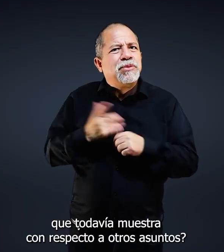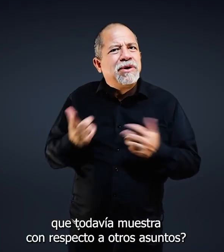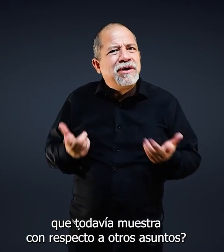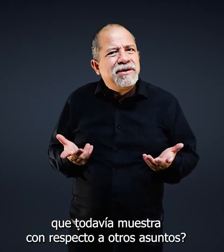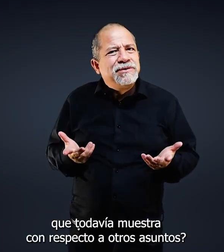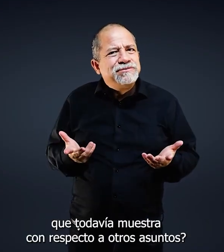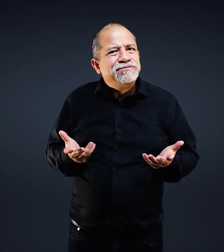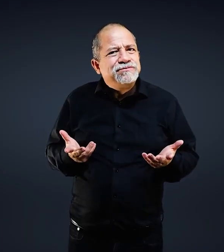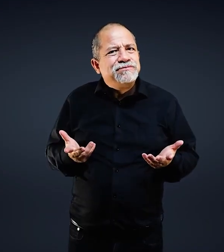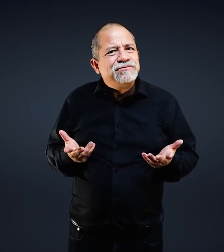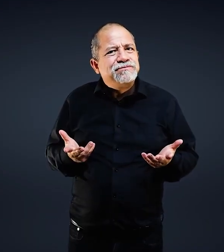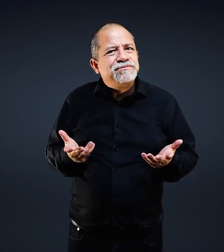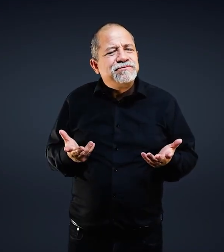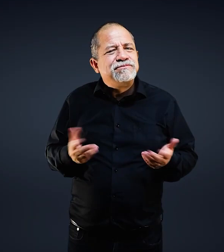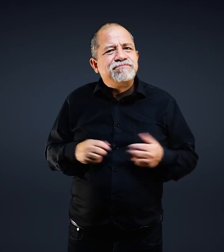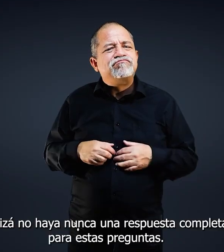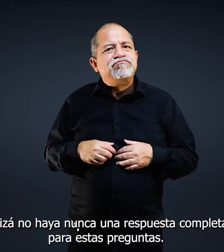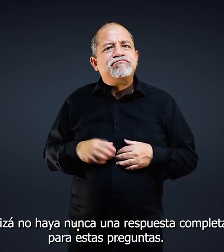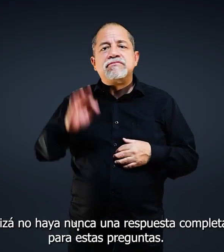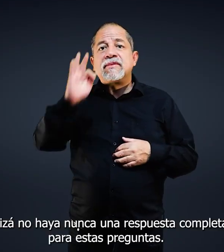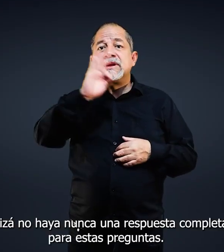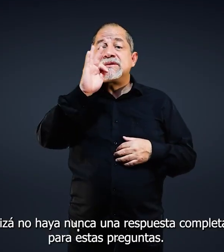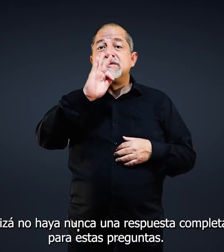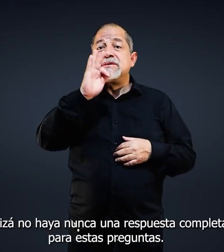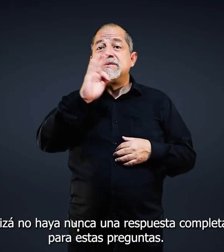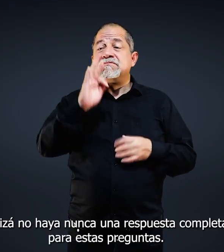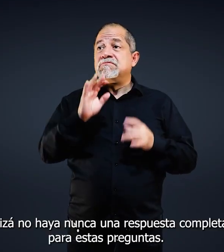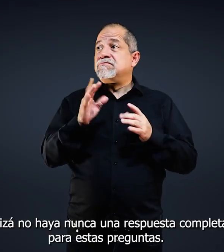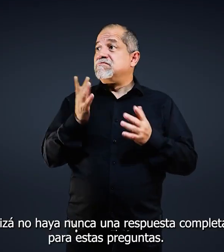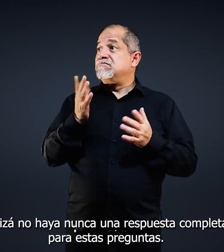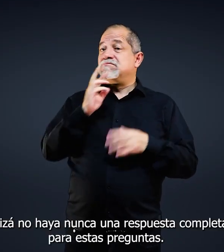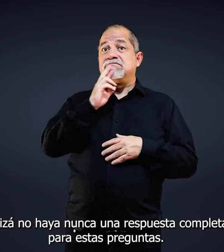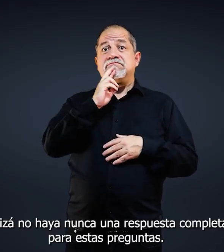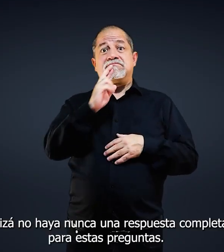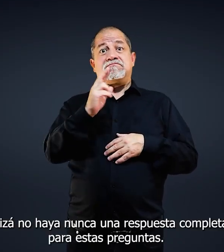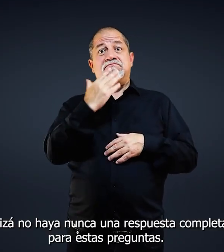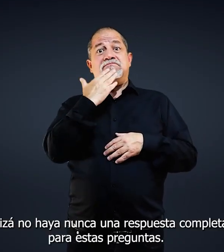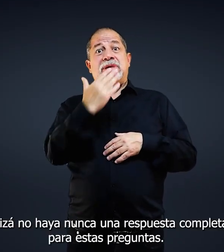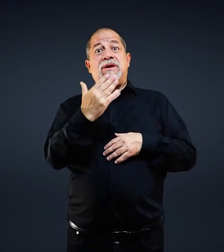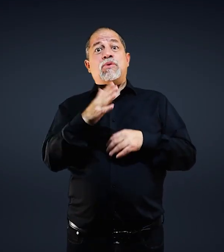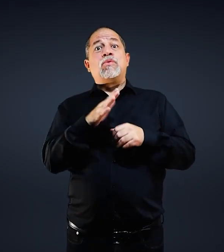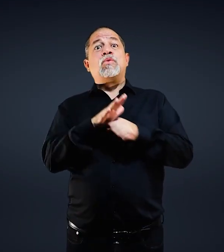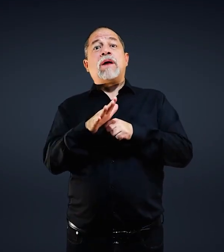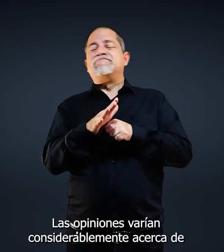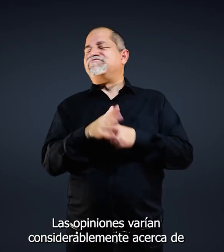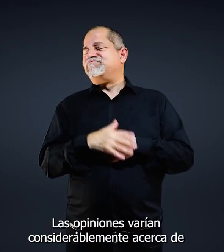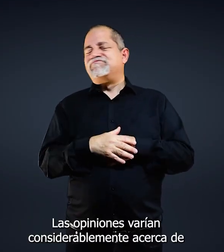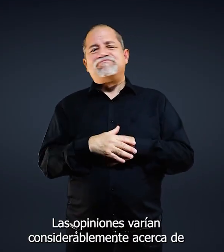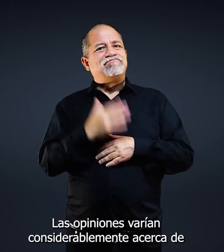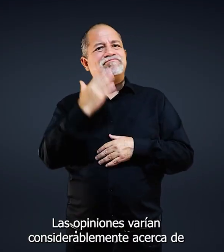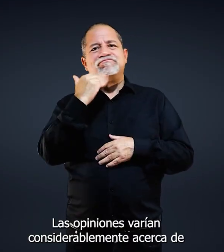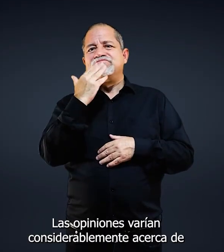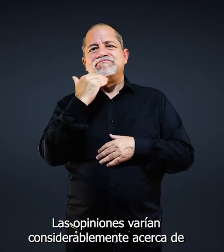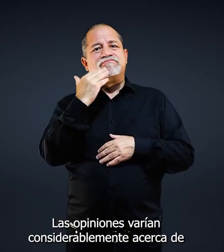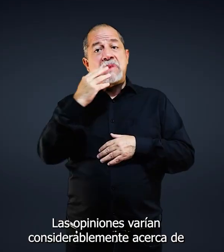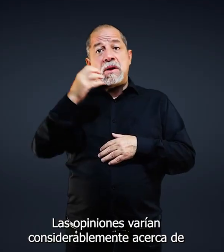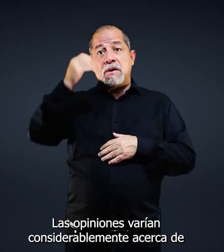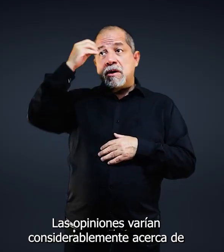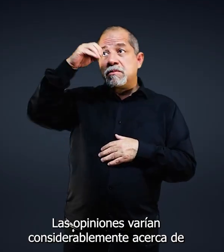asuntos? Quizá no haya nunca una respuesta completa para estas preguntas. Las opiniones varían considerablemente